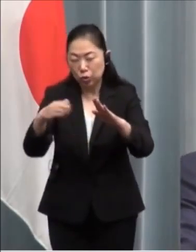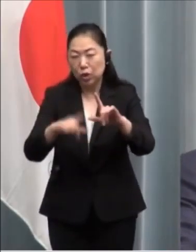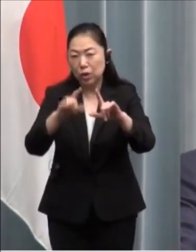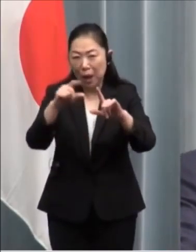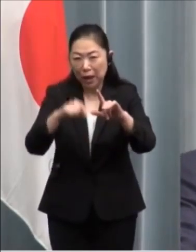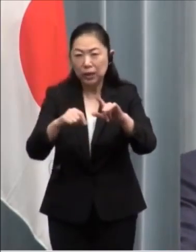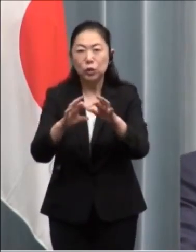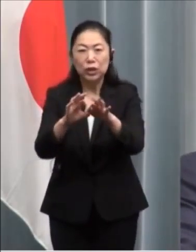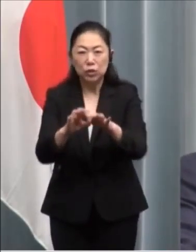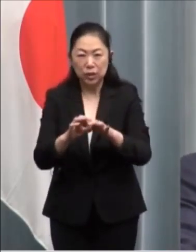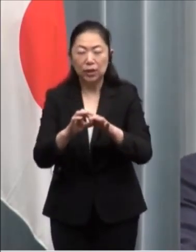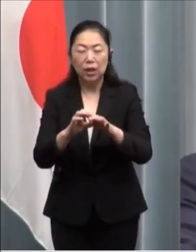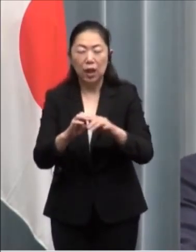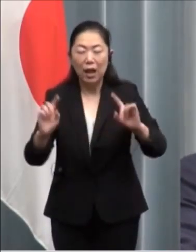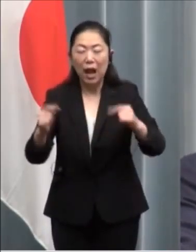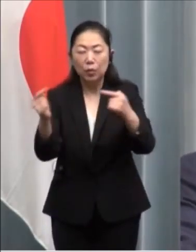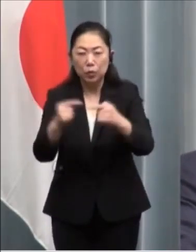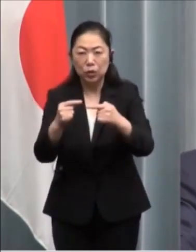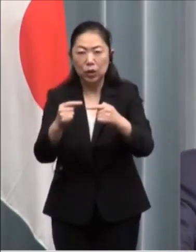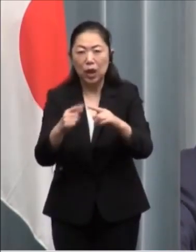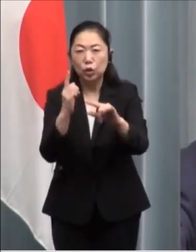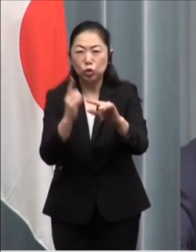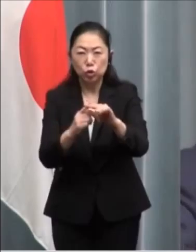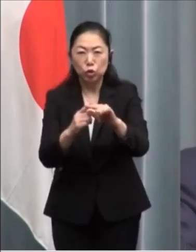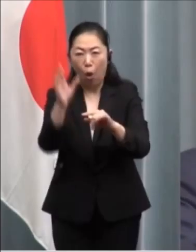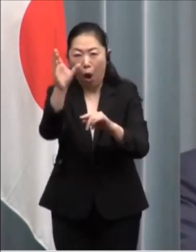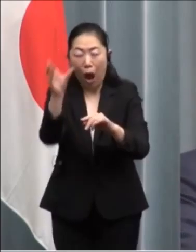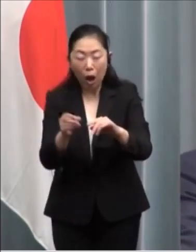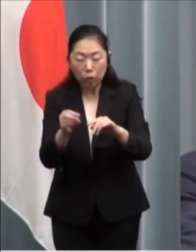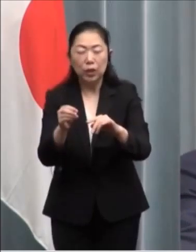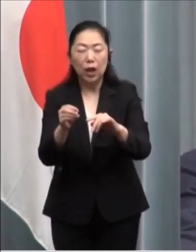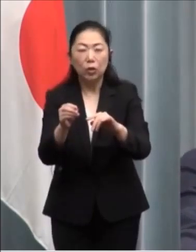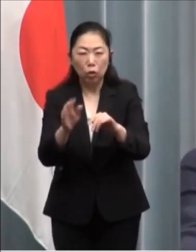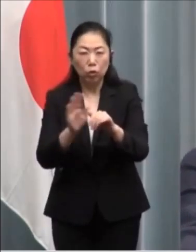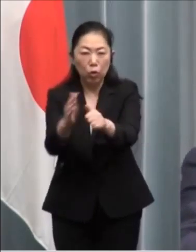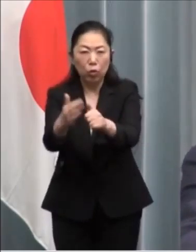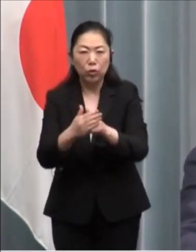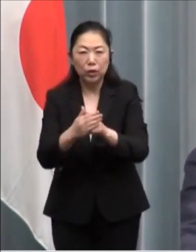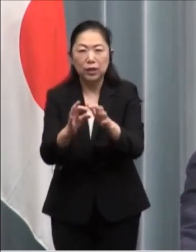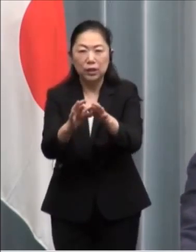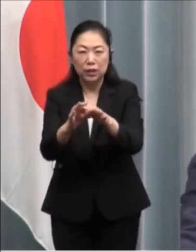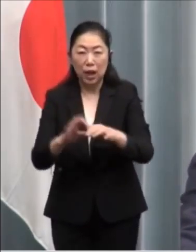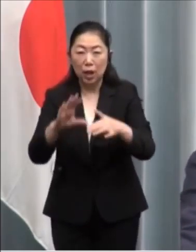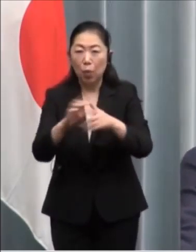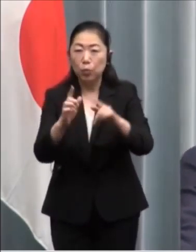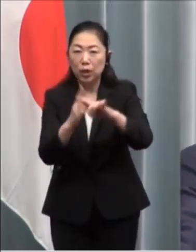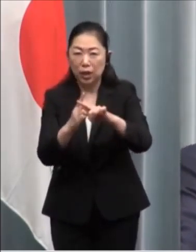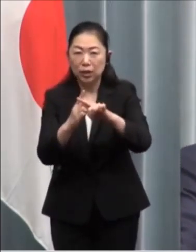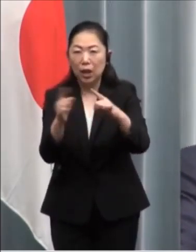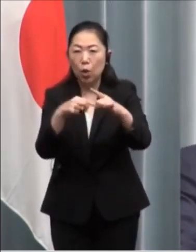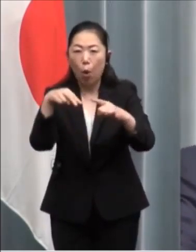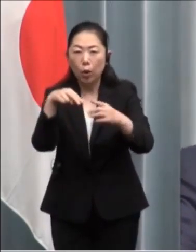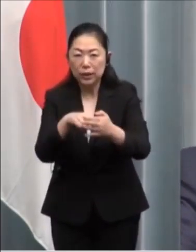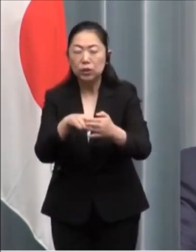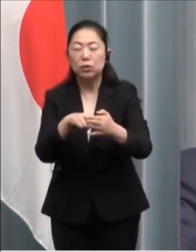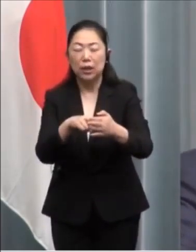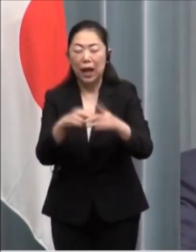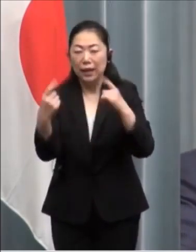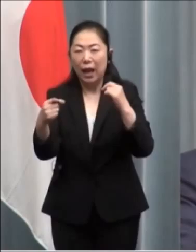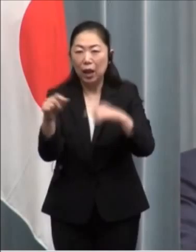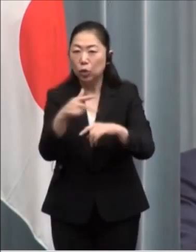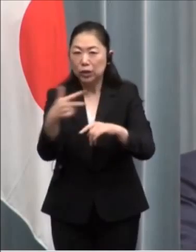について、外務大臣から中央アフリカ共和国新政府との関係について、文部科学大臣から国立大学法人等の長の人事